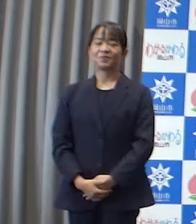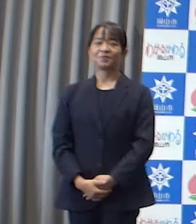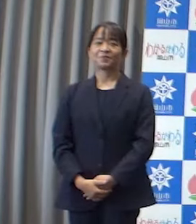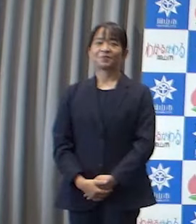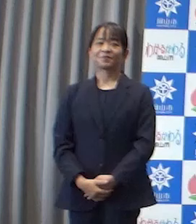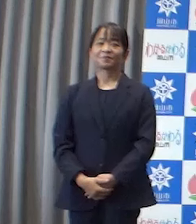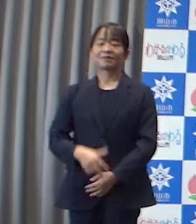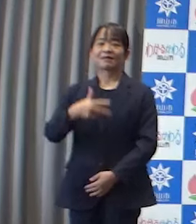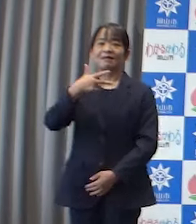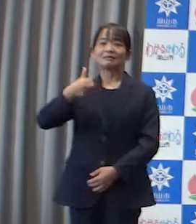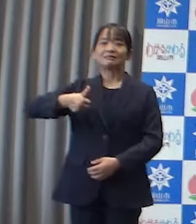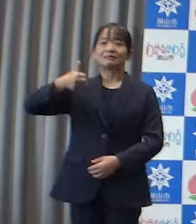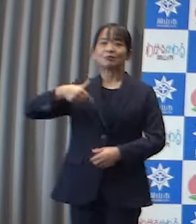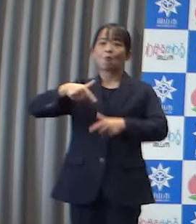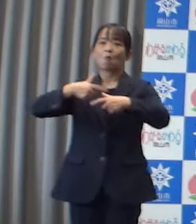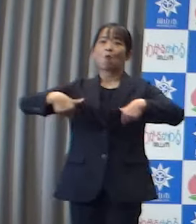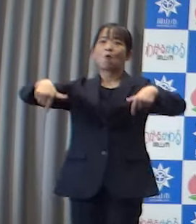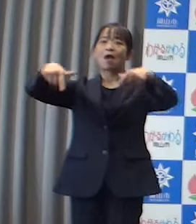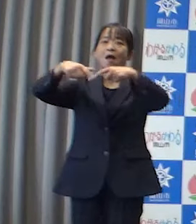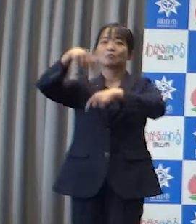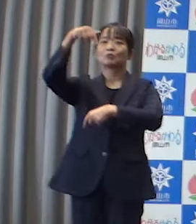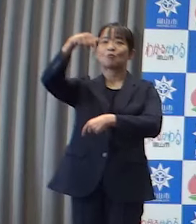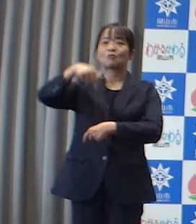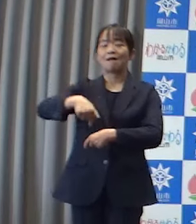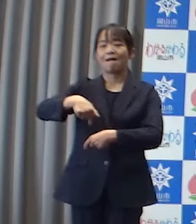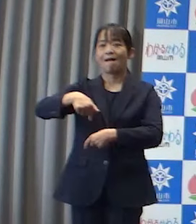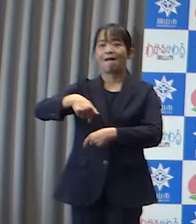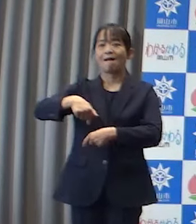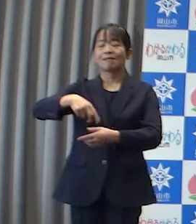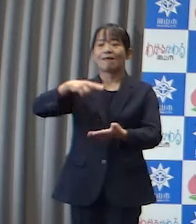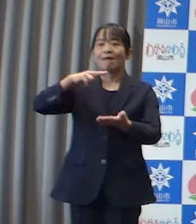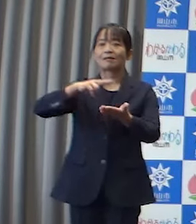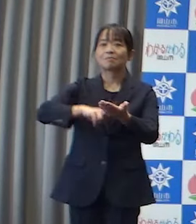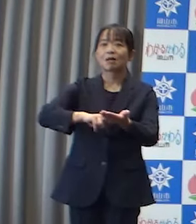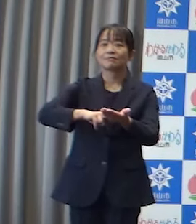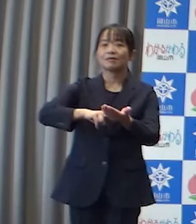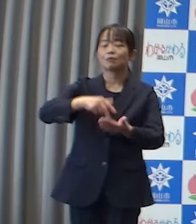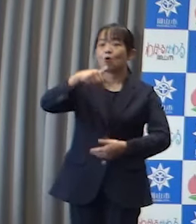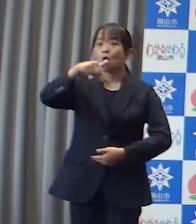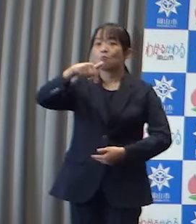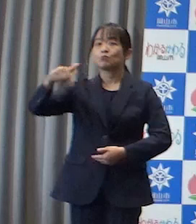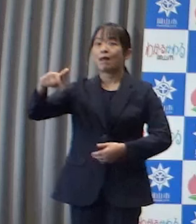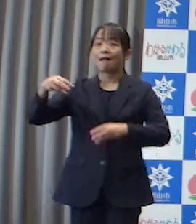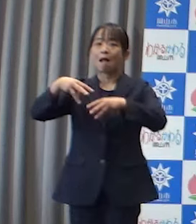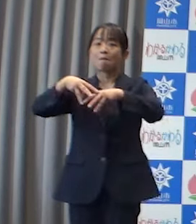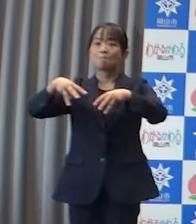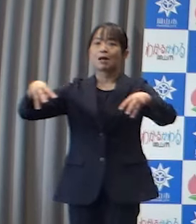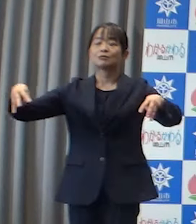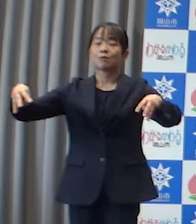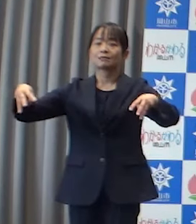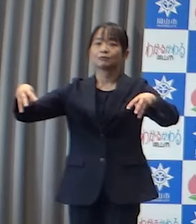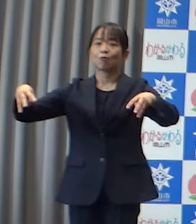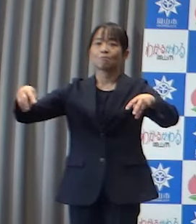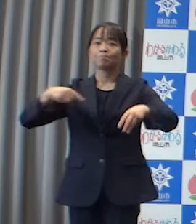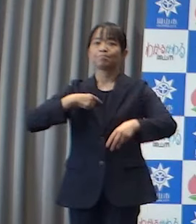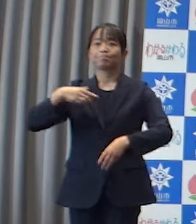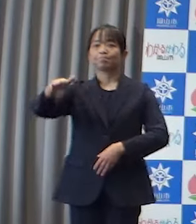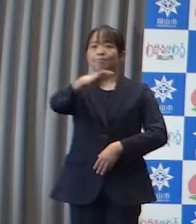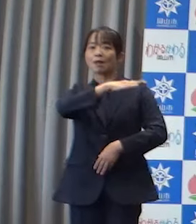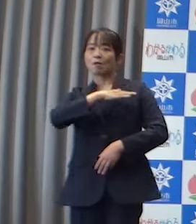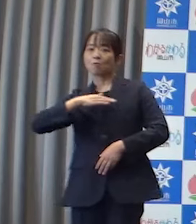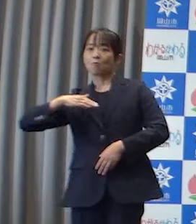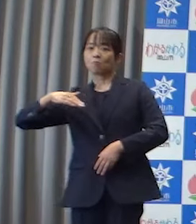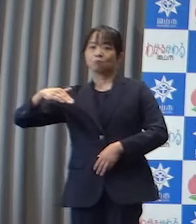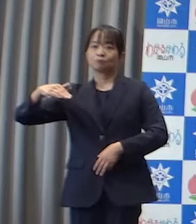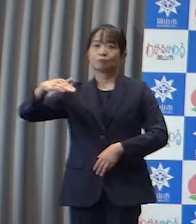市長フォーラムではこの総会で採択されたブラガマニフェストに私を含め出席したすべての